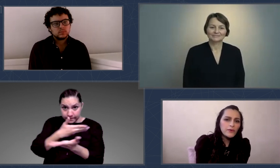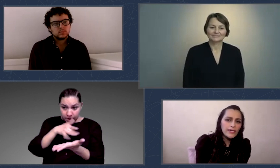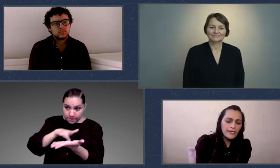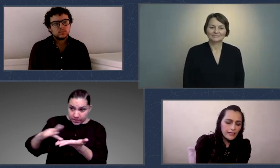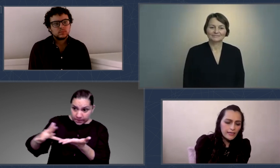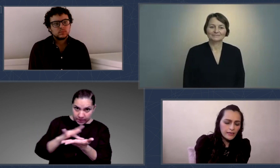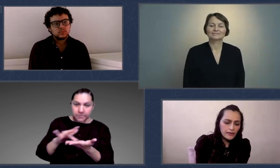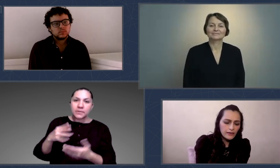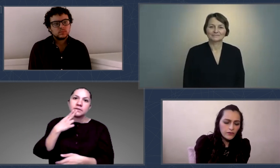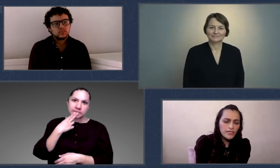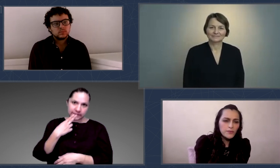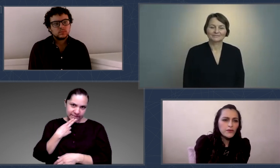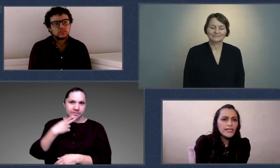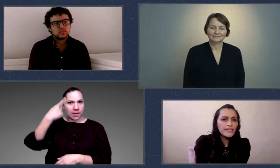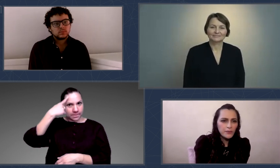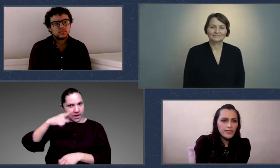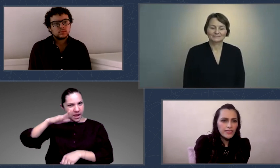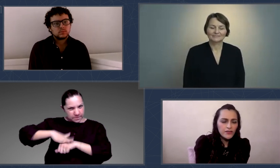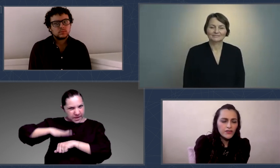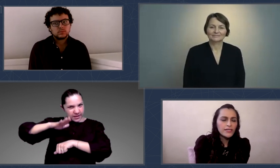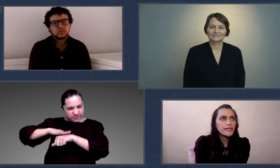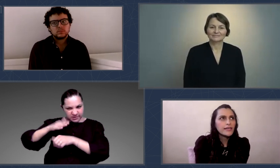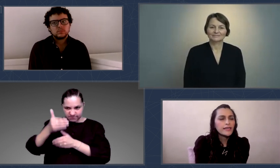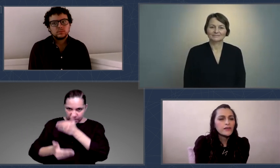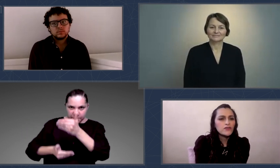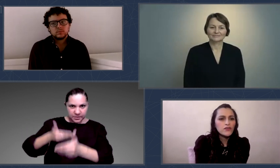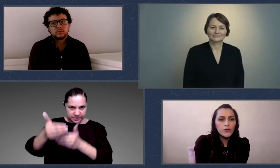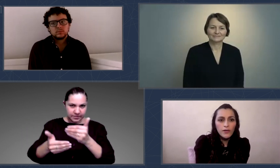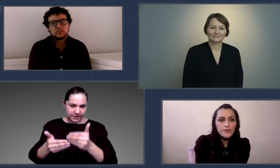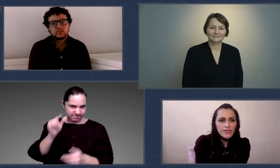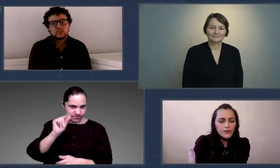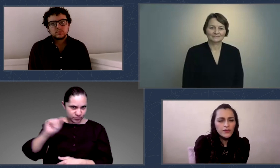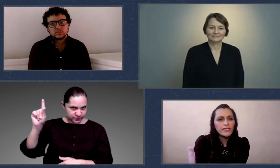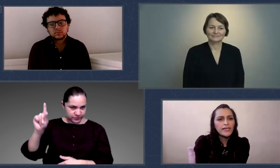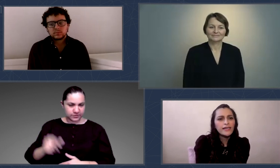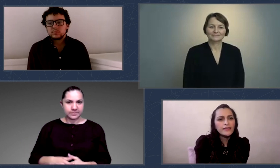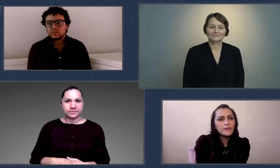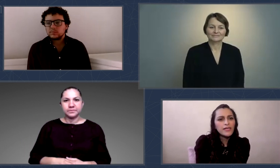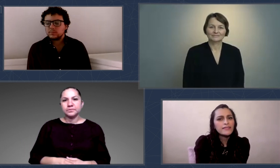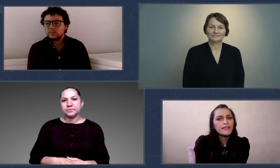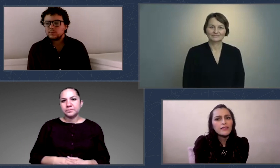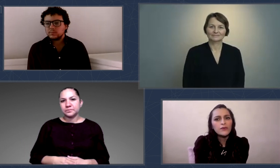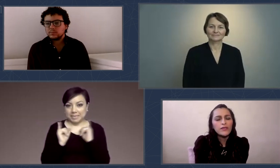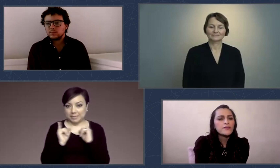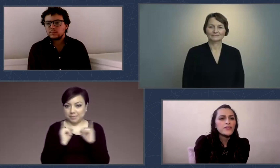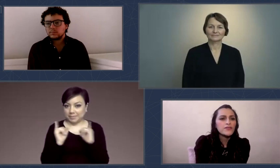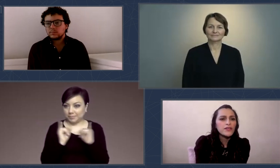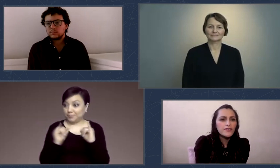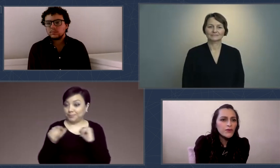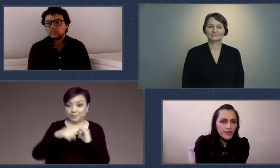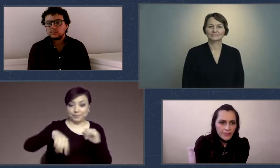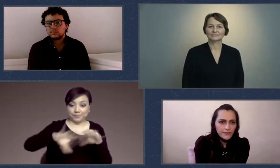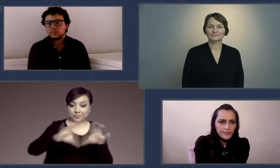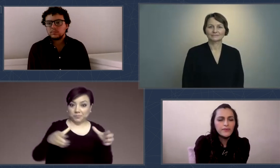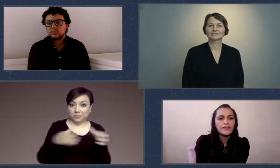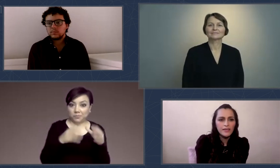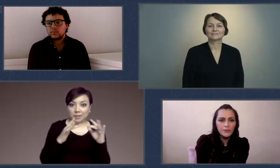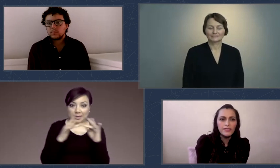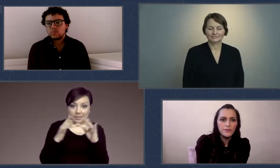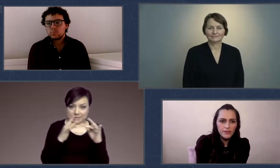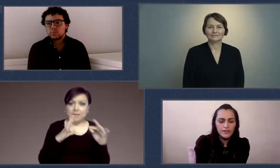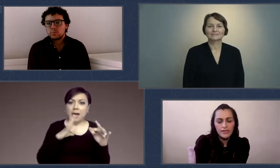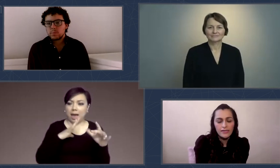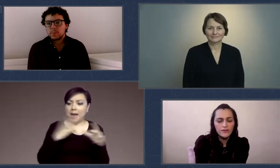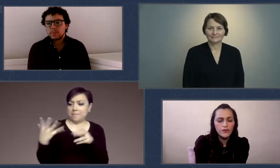último, con respecto a la interpretación, como has visto, en la red también están incluidas personas sordas,